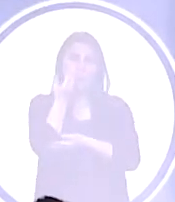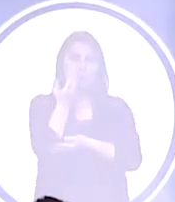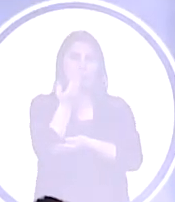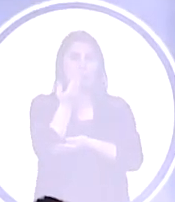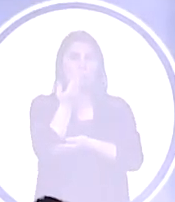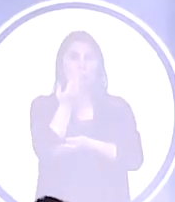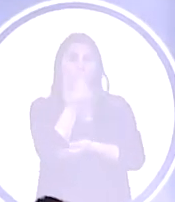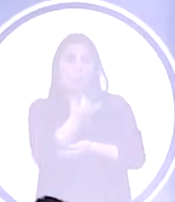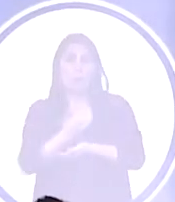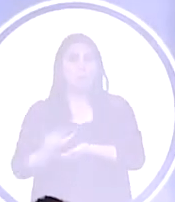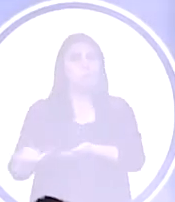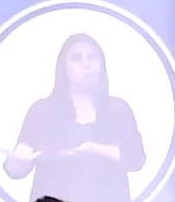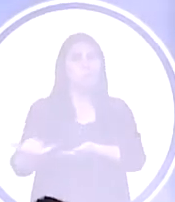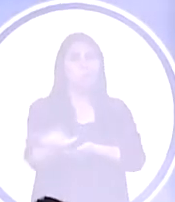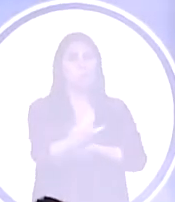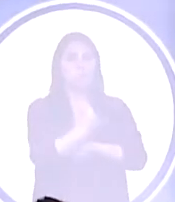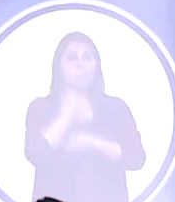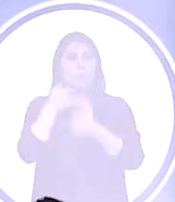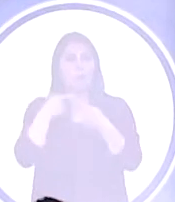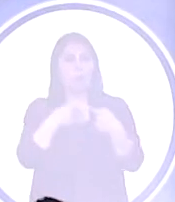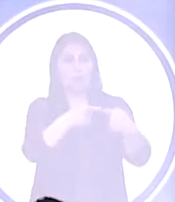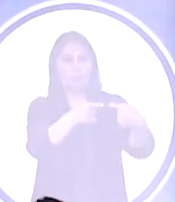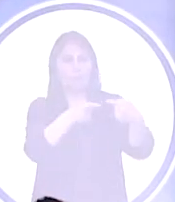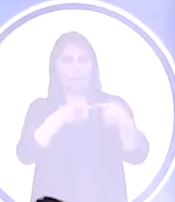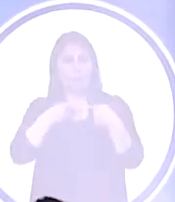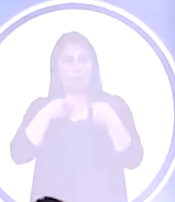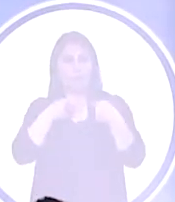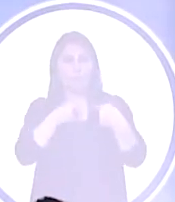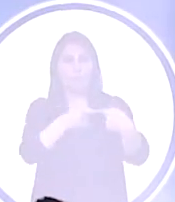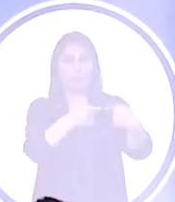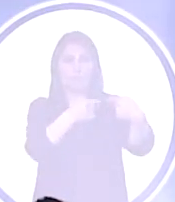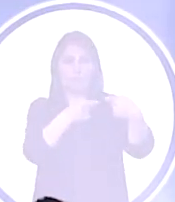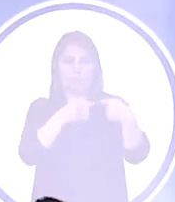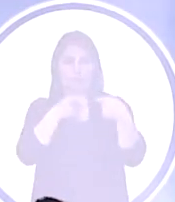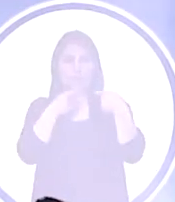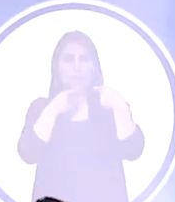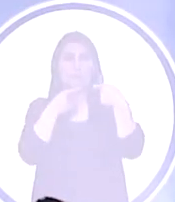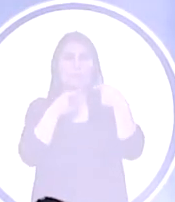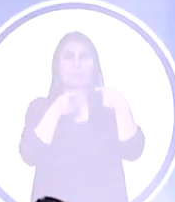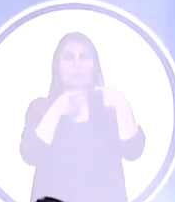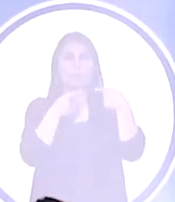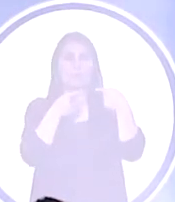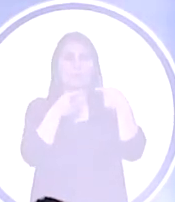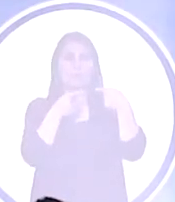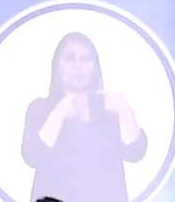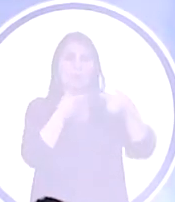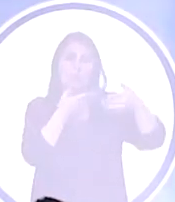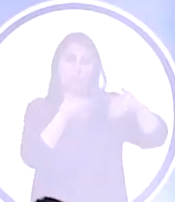flores donde ahora no